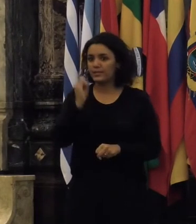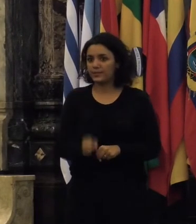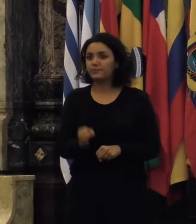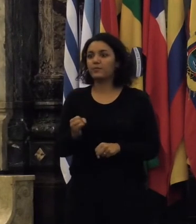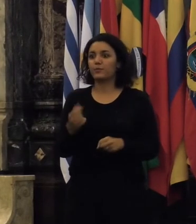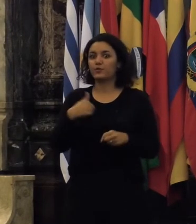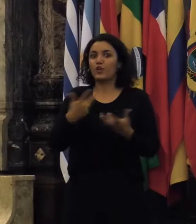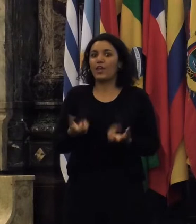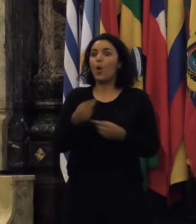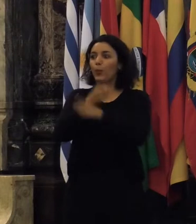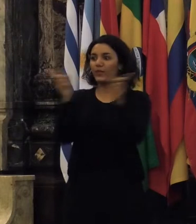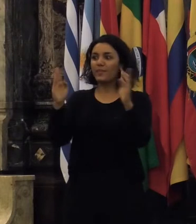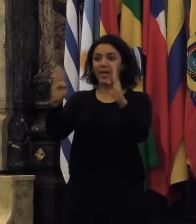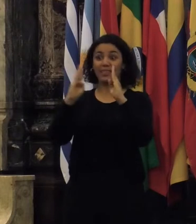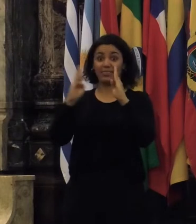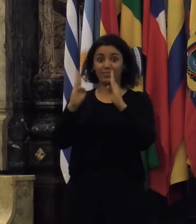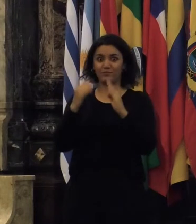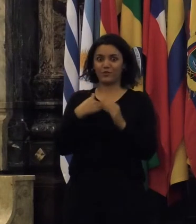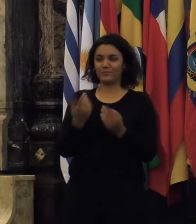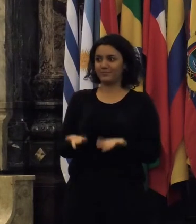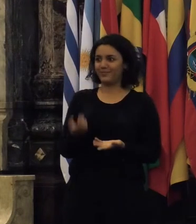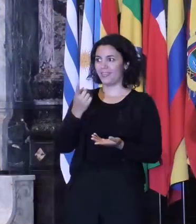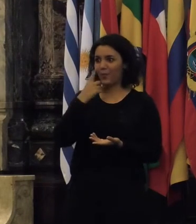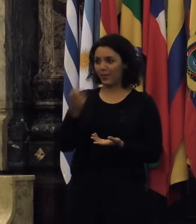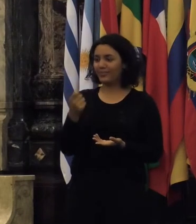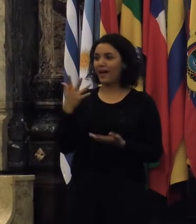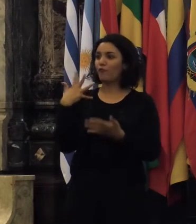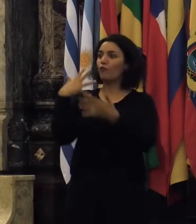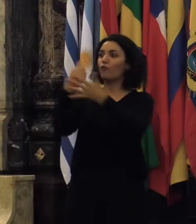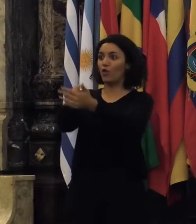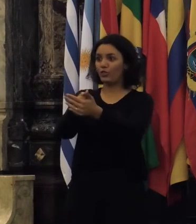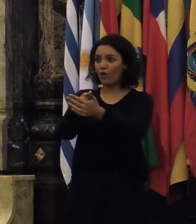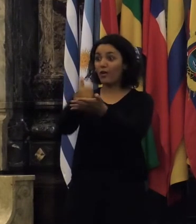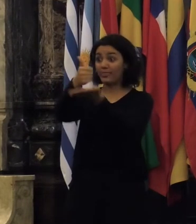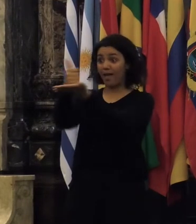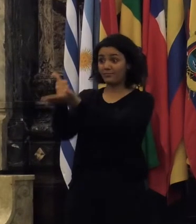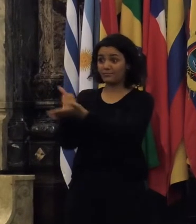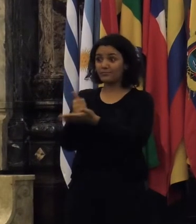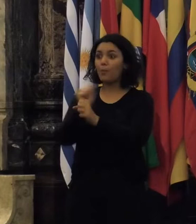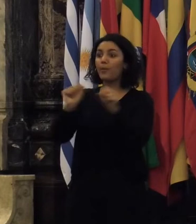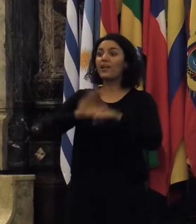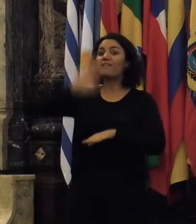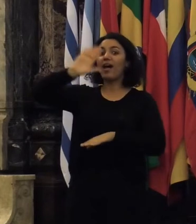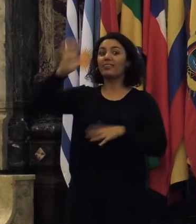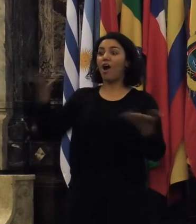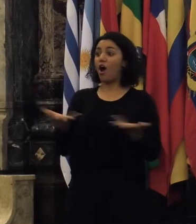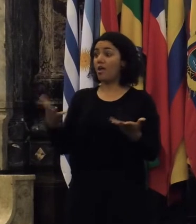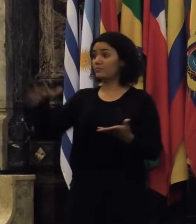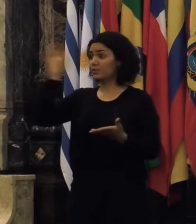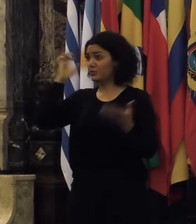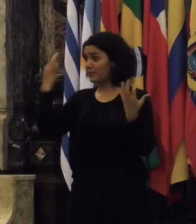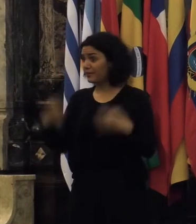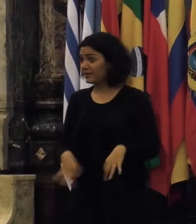se mantengan atentos. Se dan cuenta de eso, ¿no? Allá en el fondo están... A ver, levanten la mano, a ver, ¿se escucha bien todo